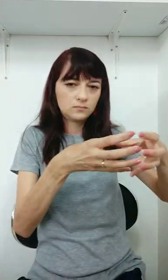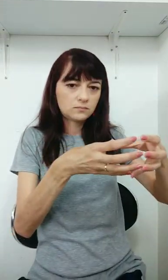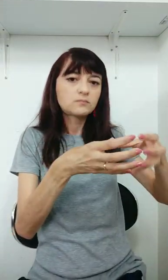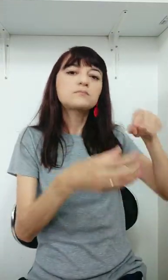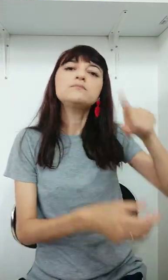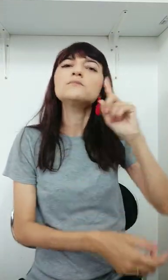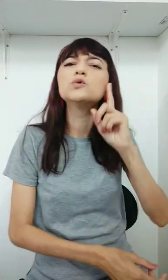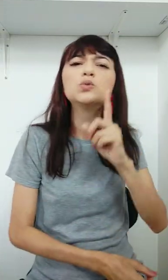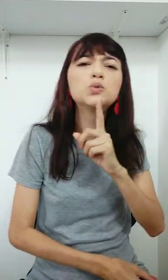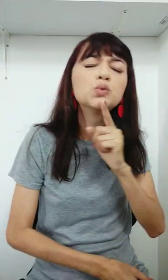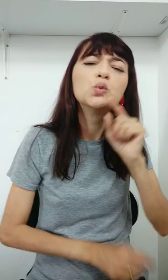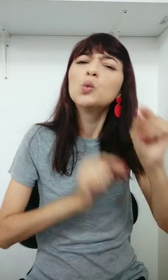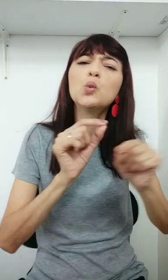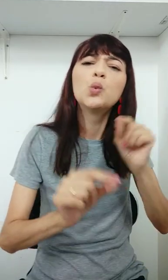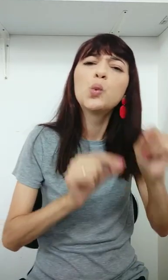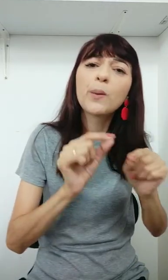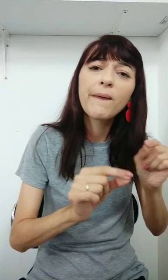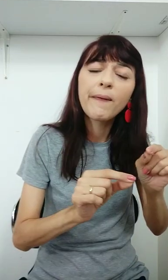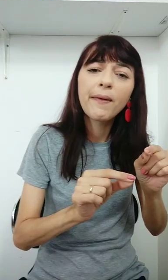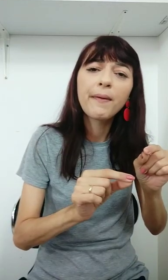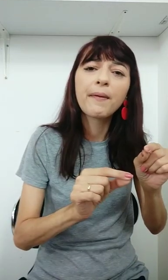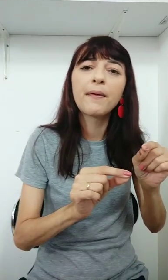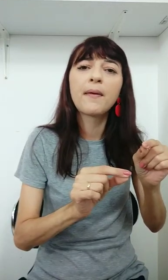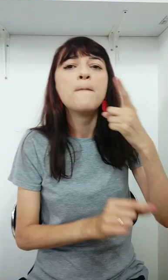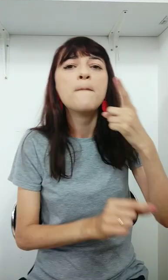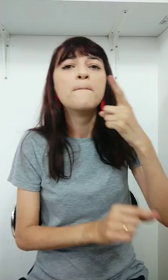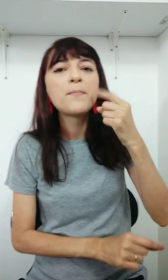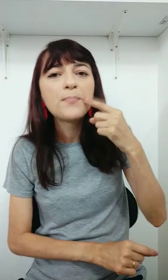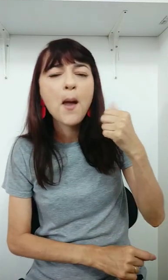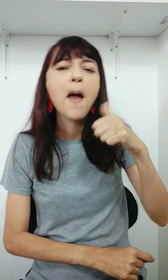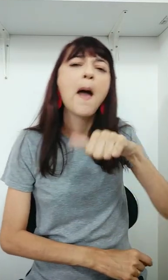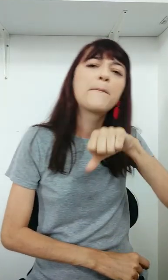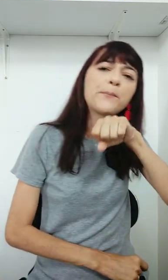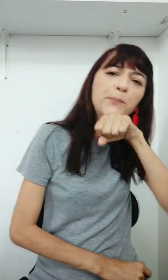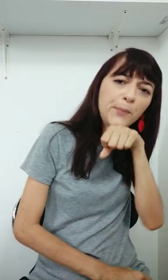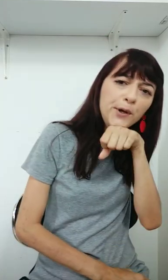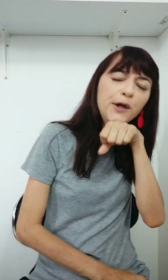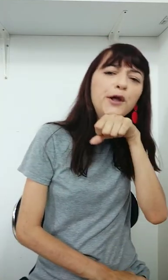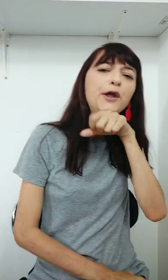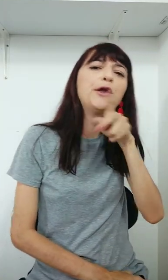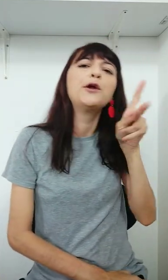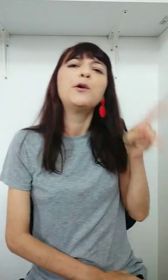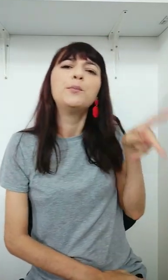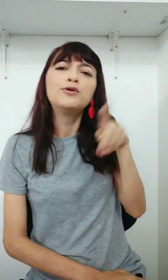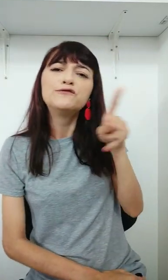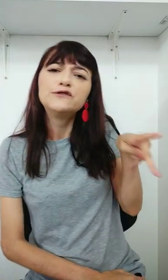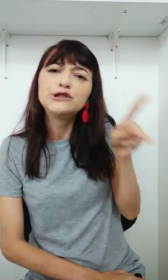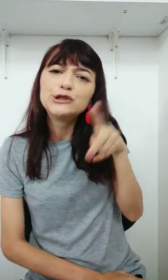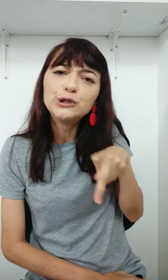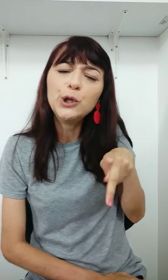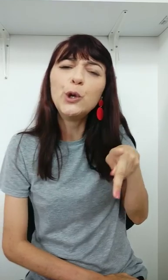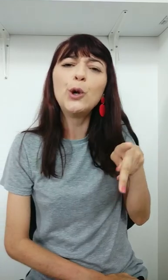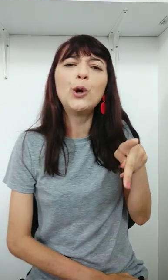comunidade. Falei do povo surdo, o que significa direito e o que é a comunidade surda. A comunidade a gente já une